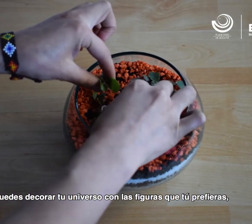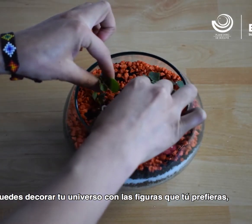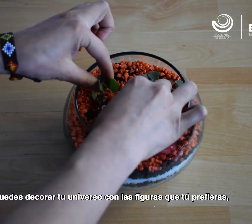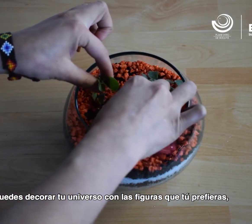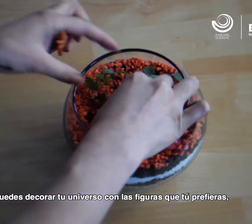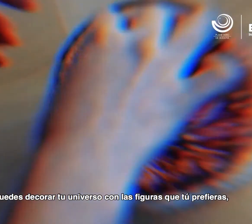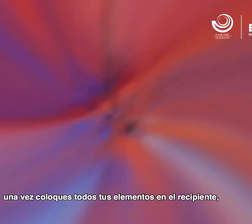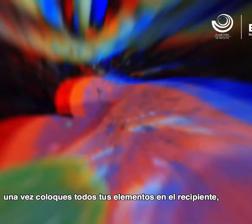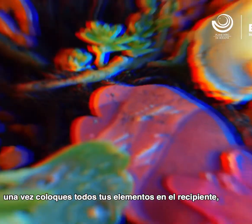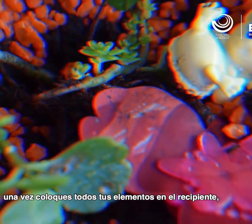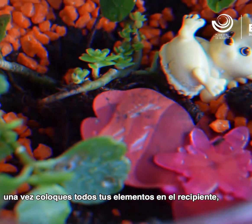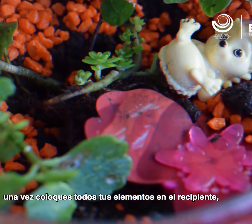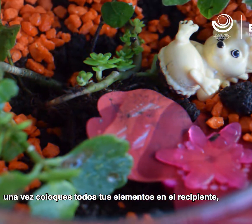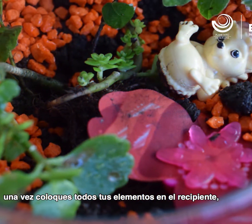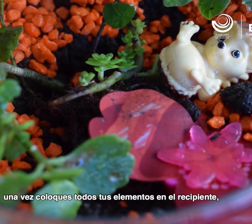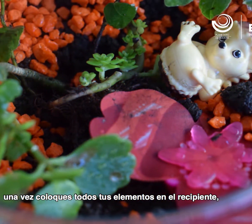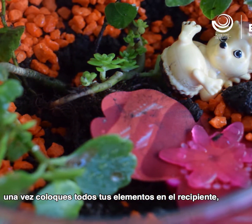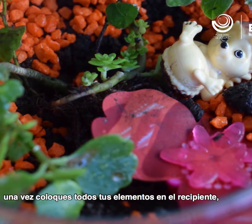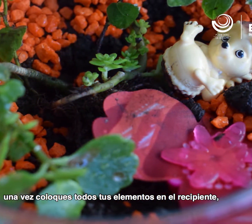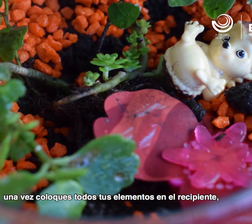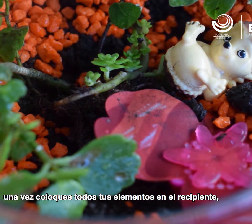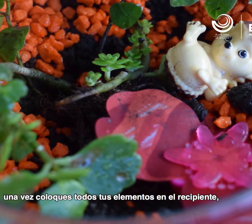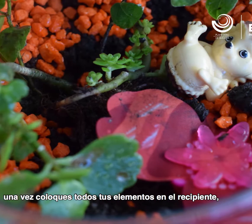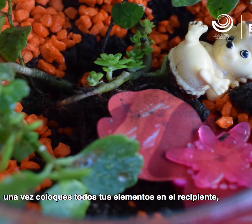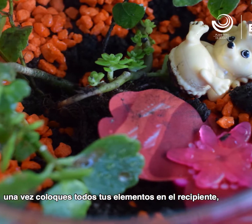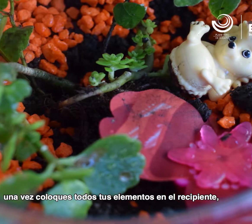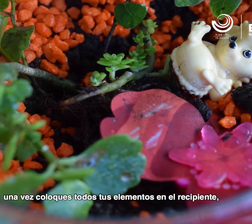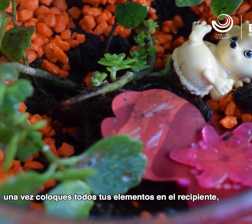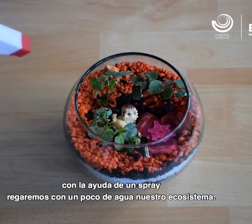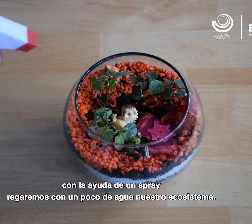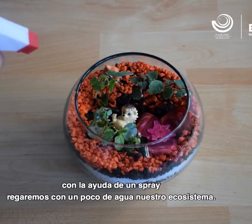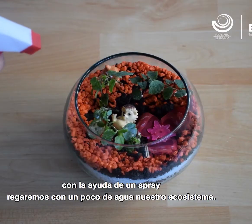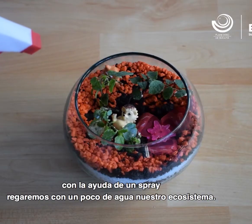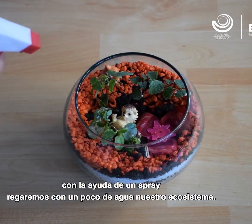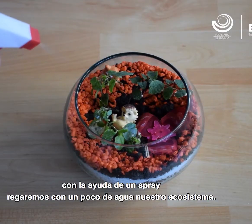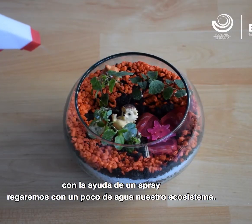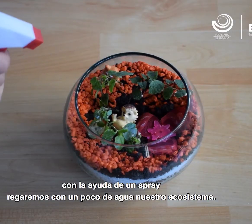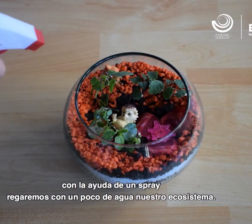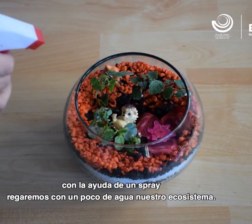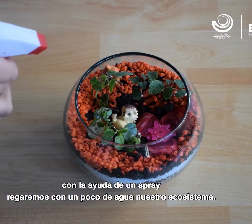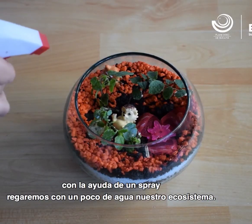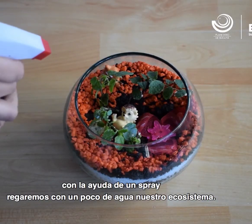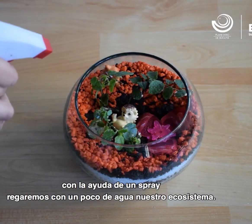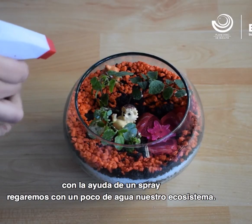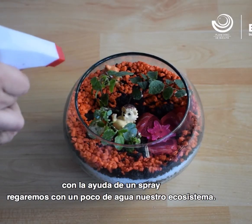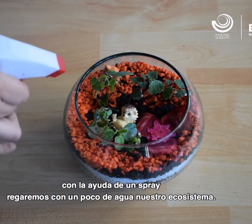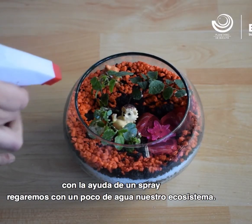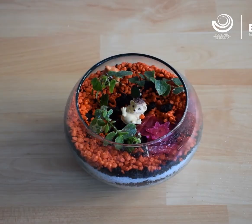tú prefieras. Una vez coloques todos tus elementos en el recipiente, con la ayuda de un spray regaremos con un poco de agua nuestro ecosistema.